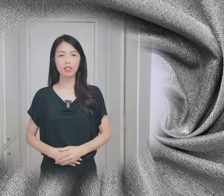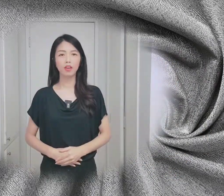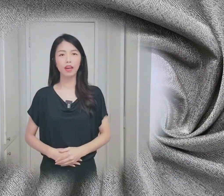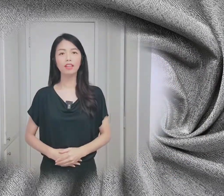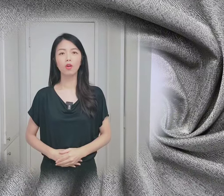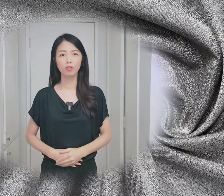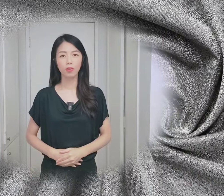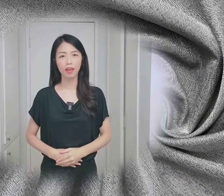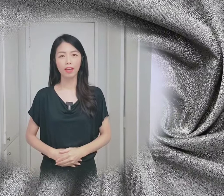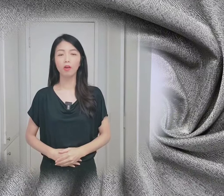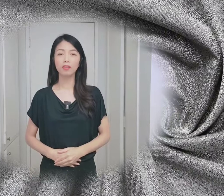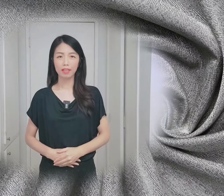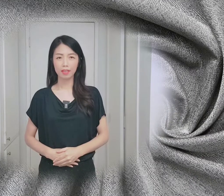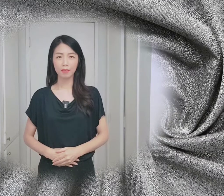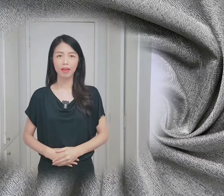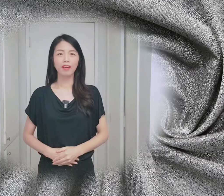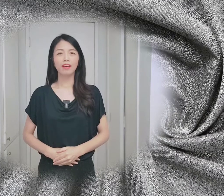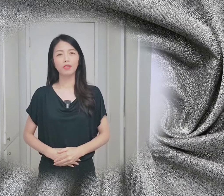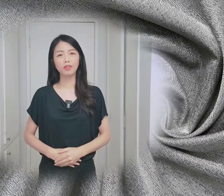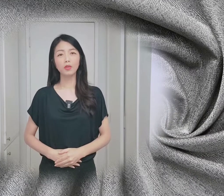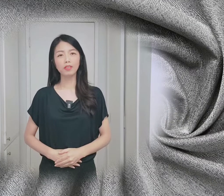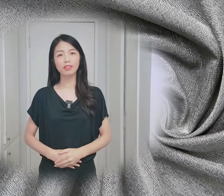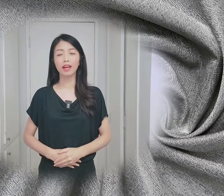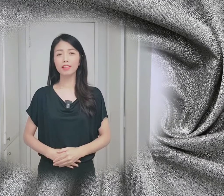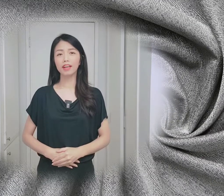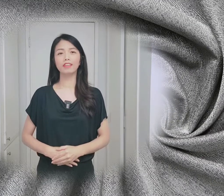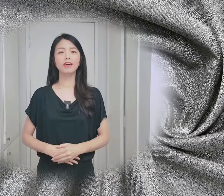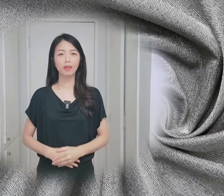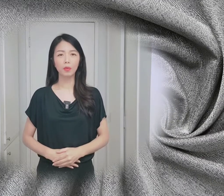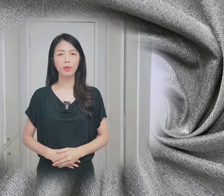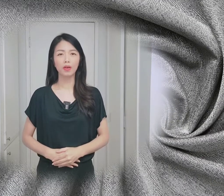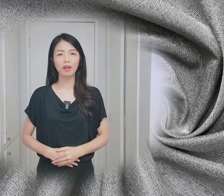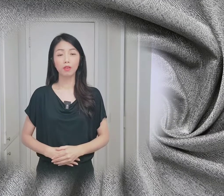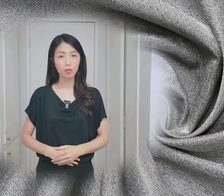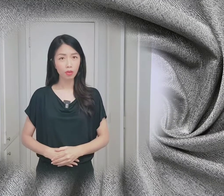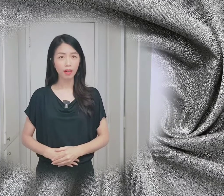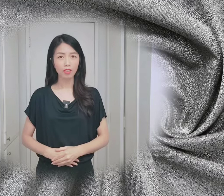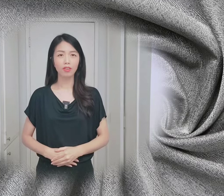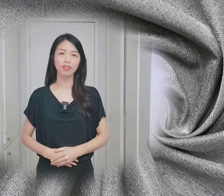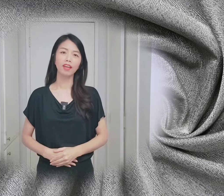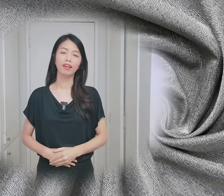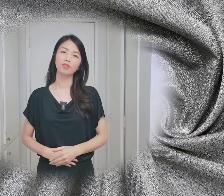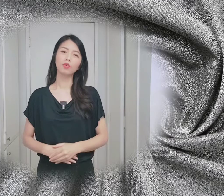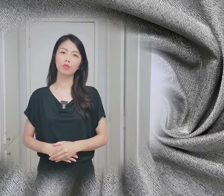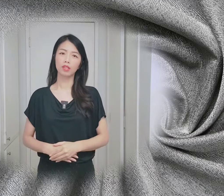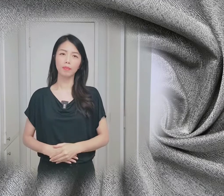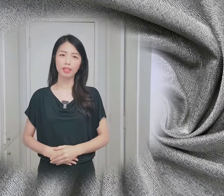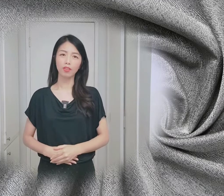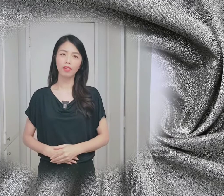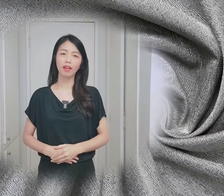언제쯤 오시려나 저 언덕에 언제쯤. 저는 항상 가사대로 그렇게 수어를 가르쳐 드렸는데